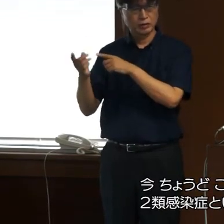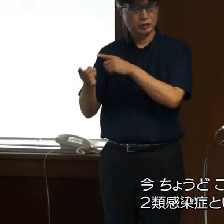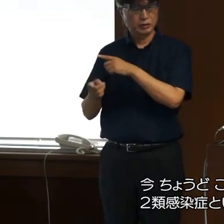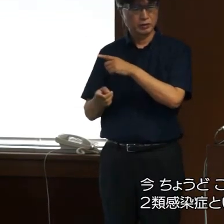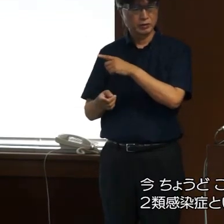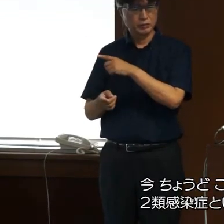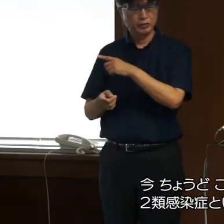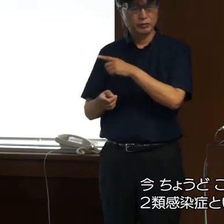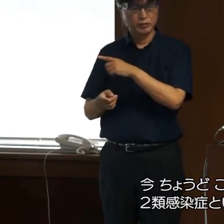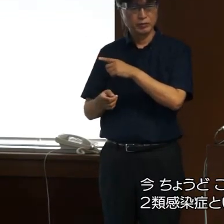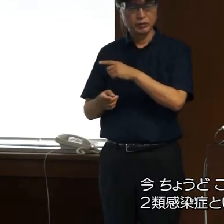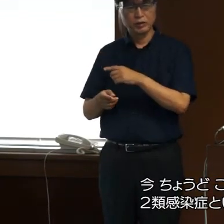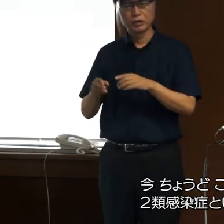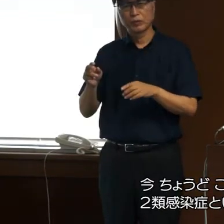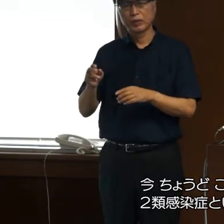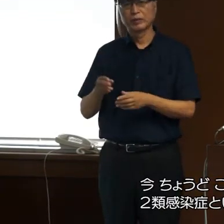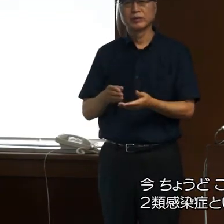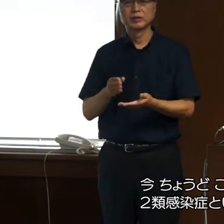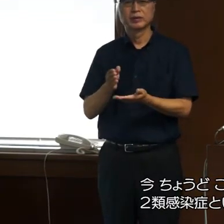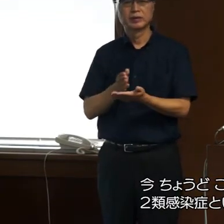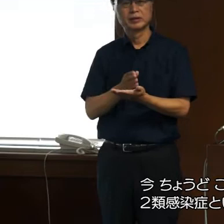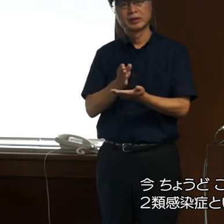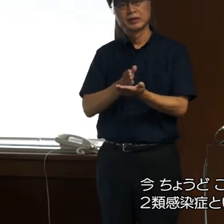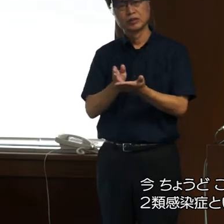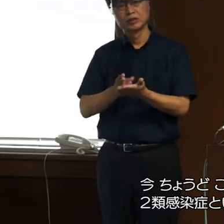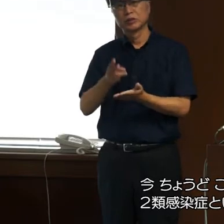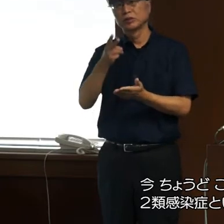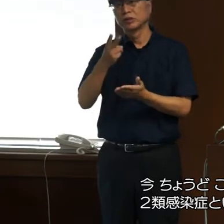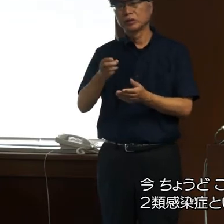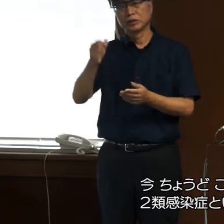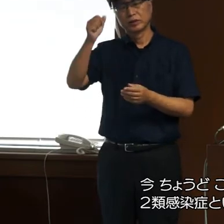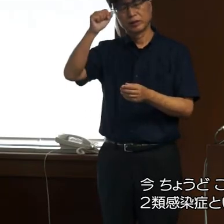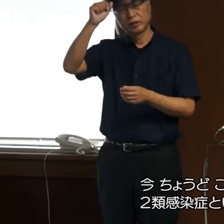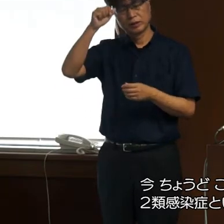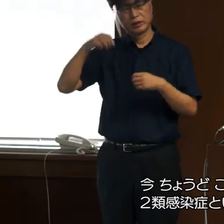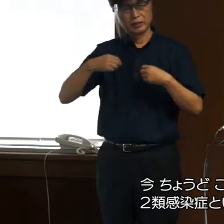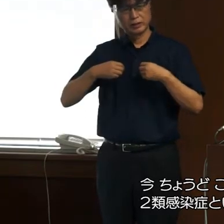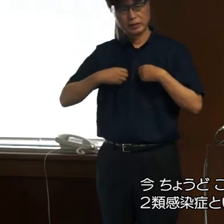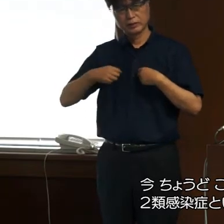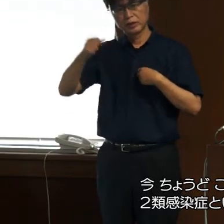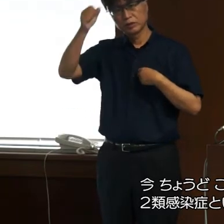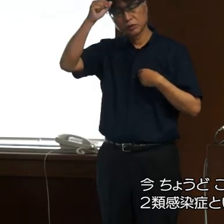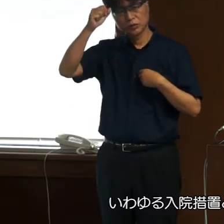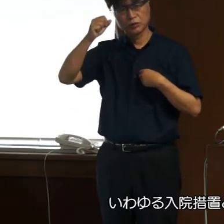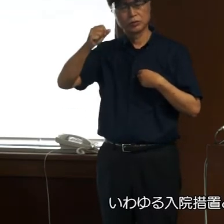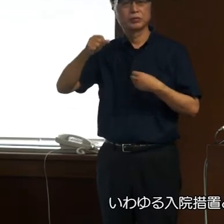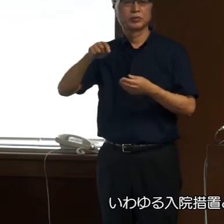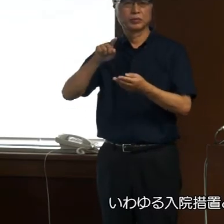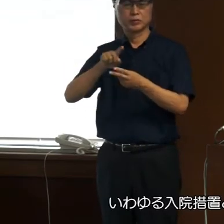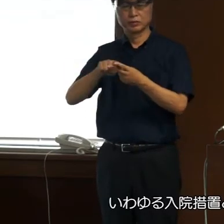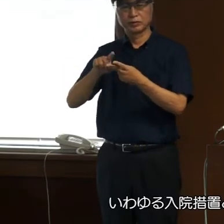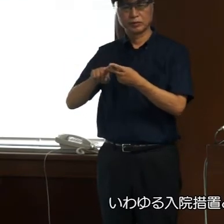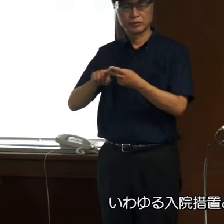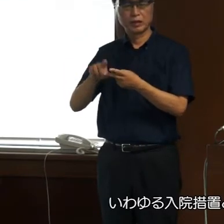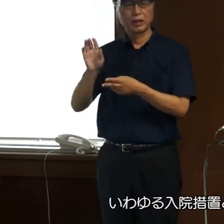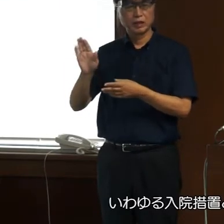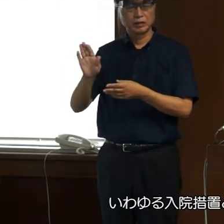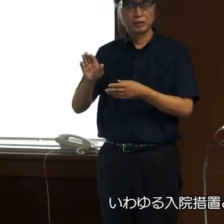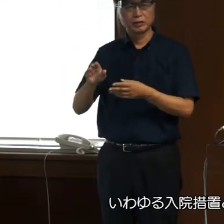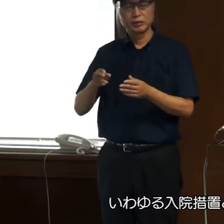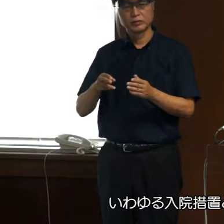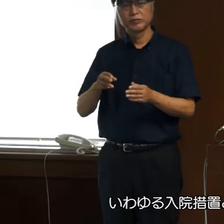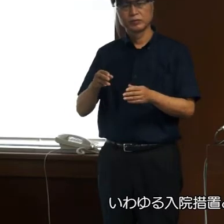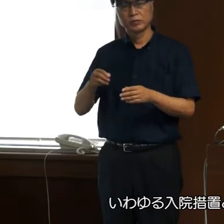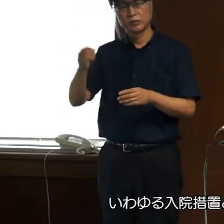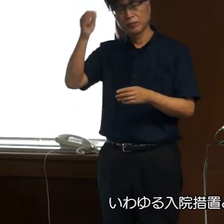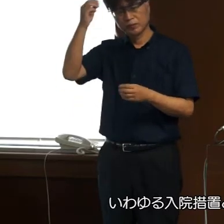れ二類感染症ということになっていて、リアル入院措置